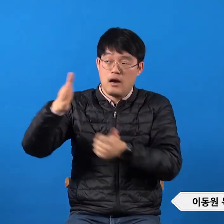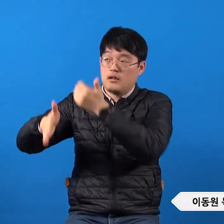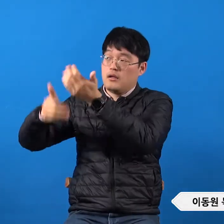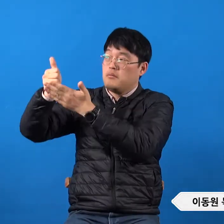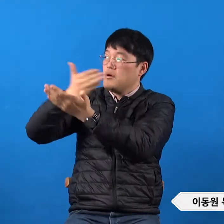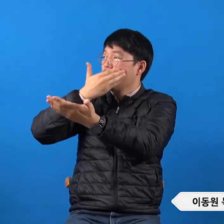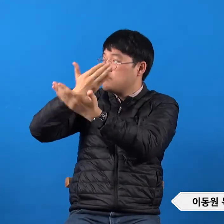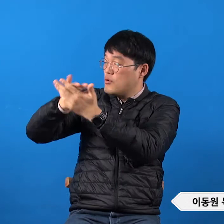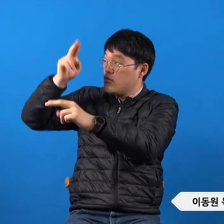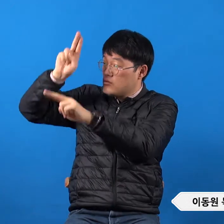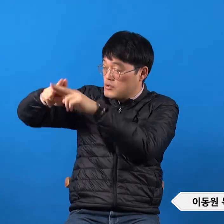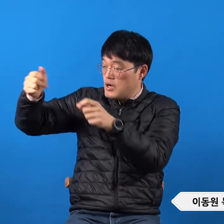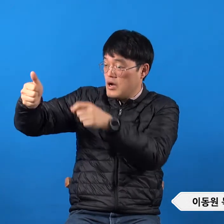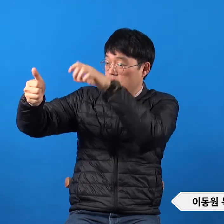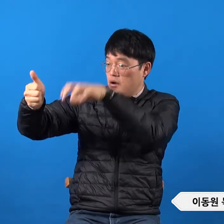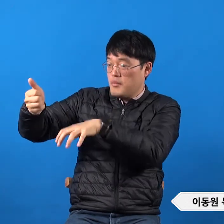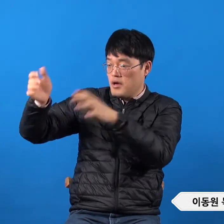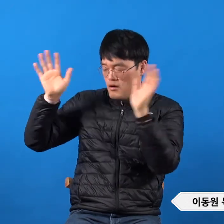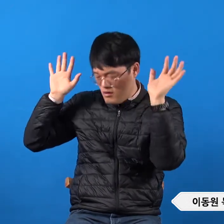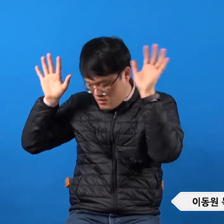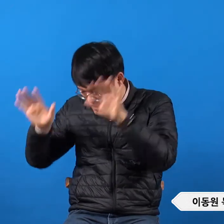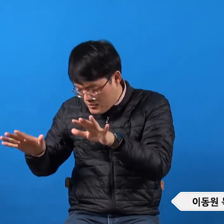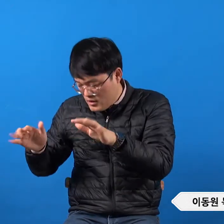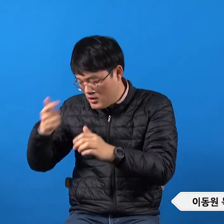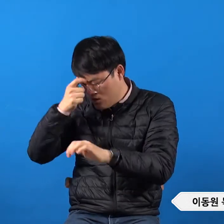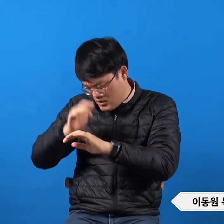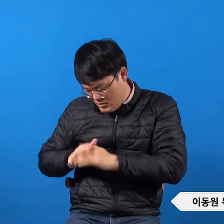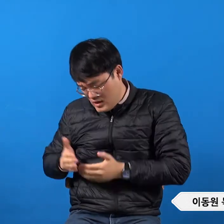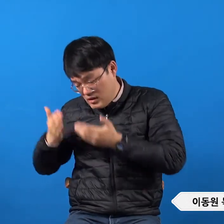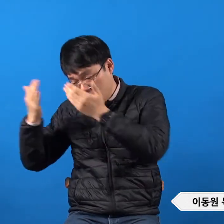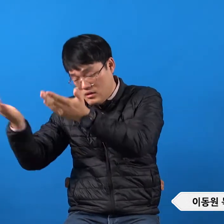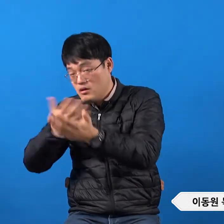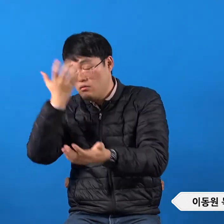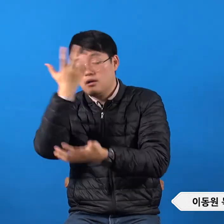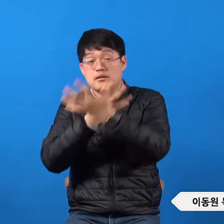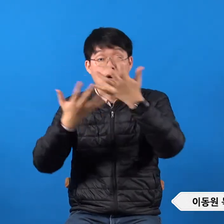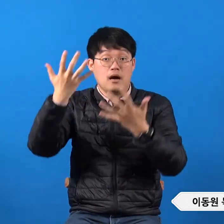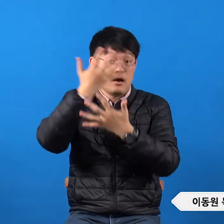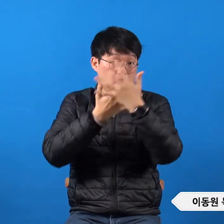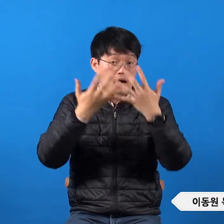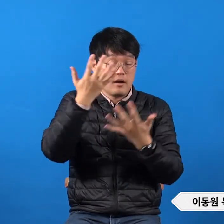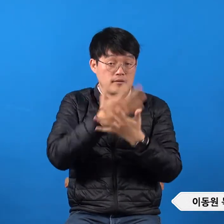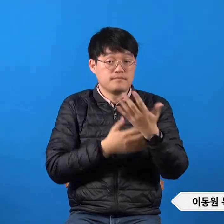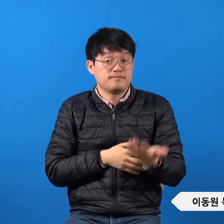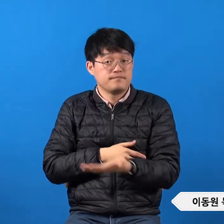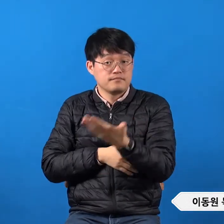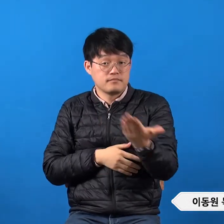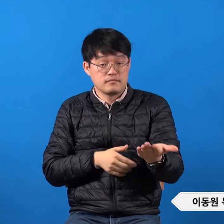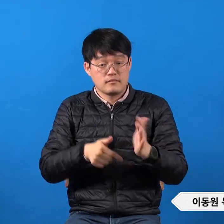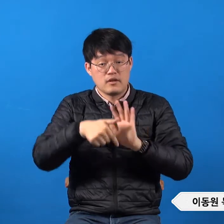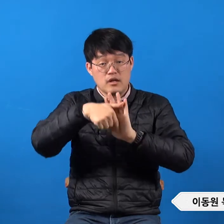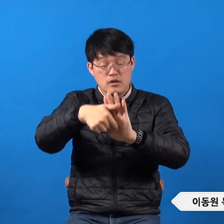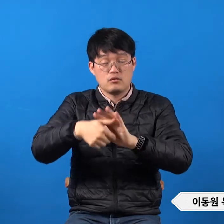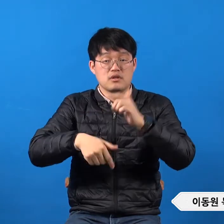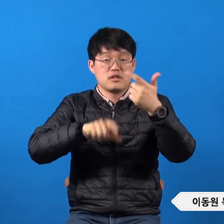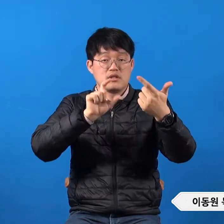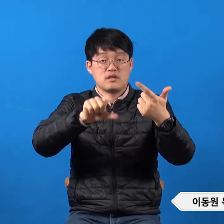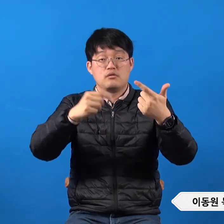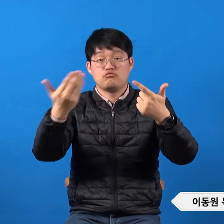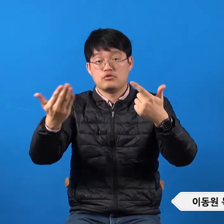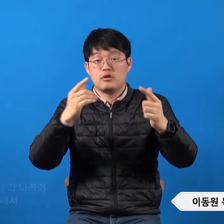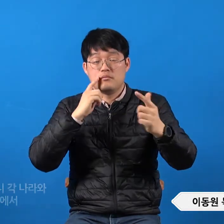보좌 앞에 나와 엎드리며 하나님을 예배하는 환상. 계시록에서 보셨어요? 네, 계시록 7장